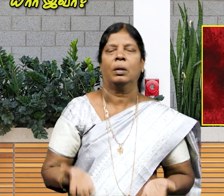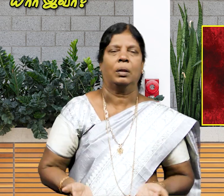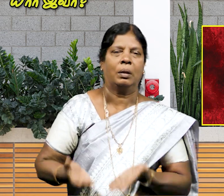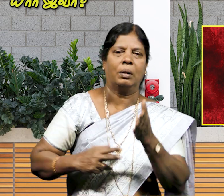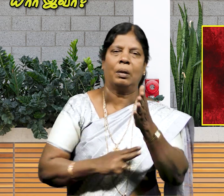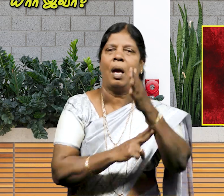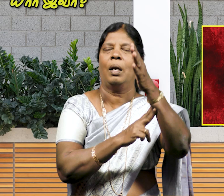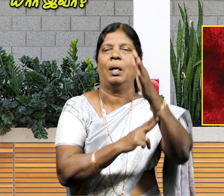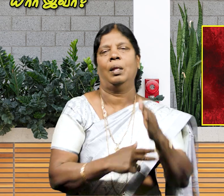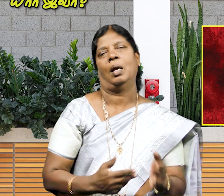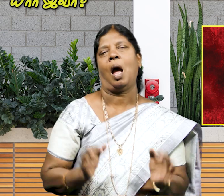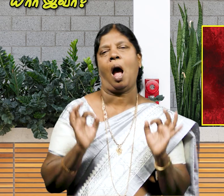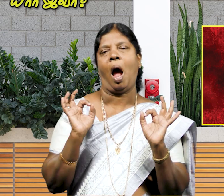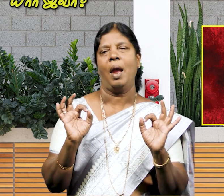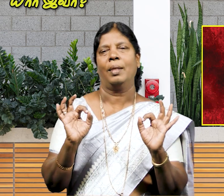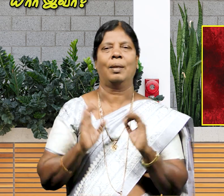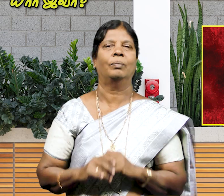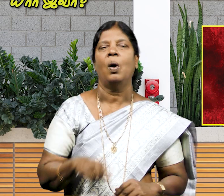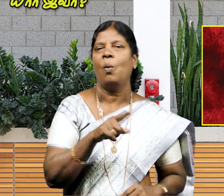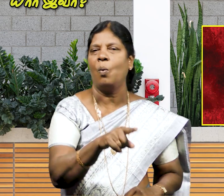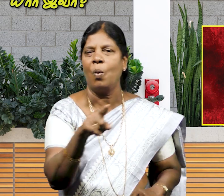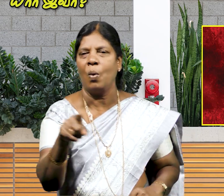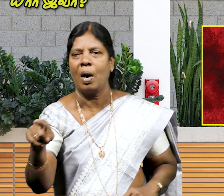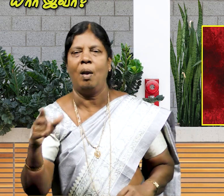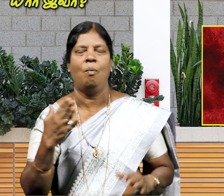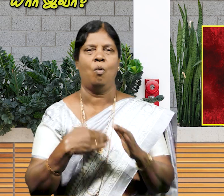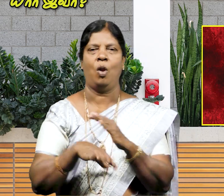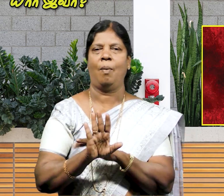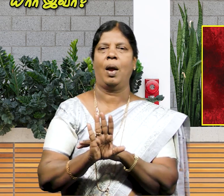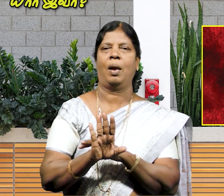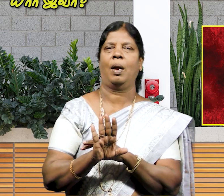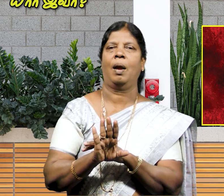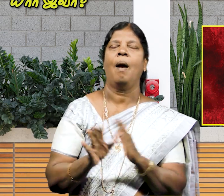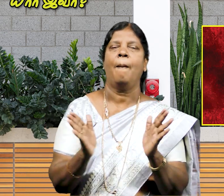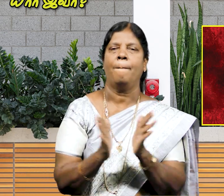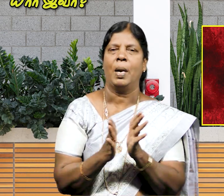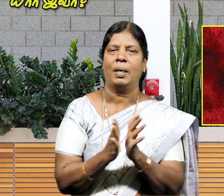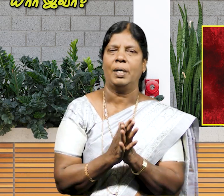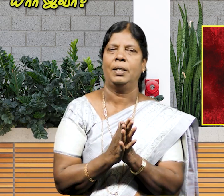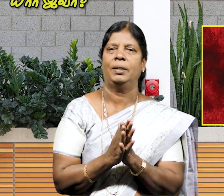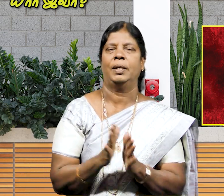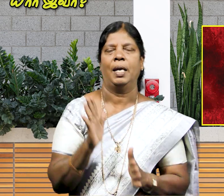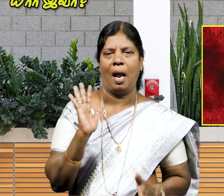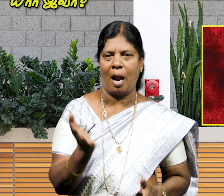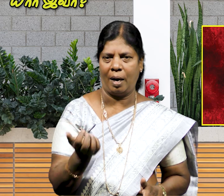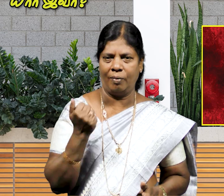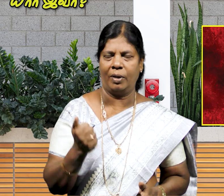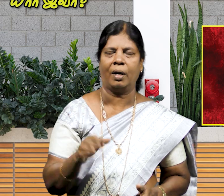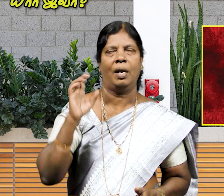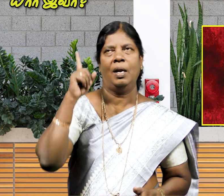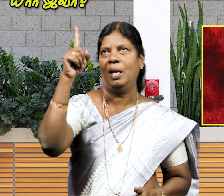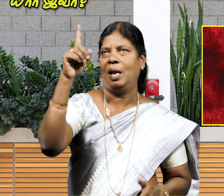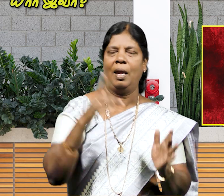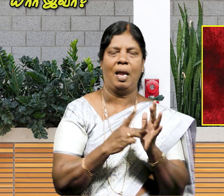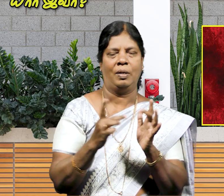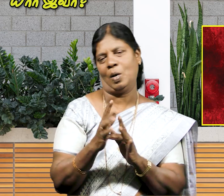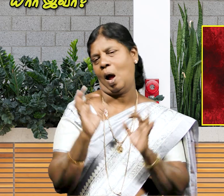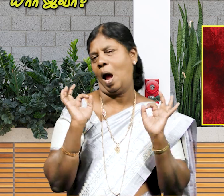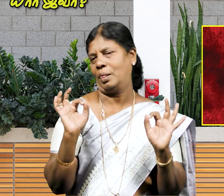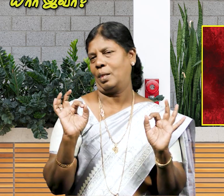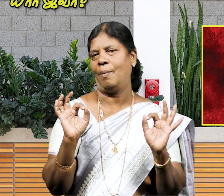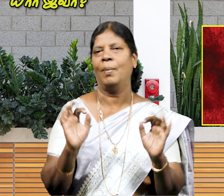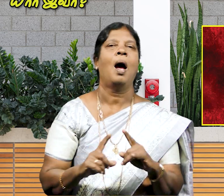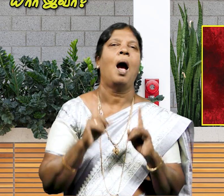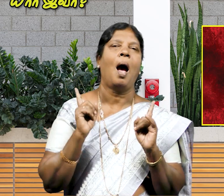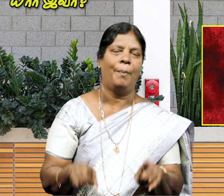தாங்குவதற்கு அவர் ஆயத்தமா இருக்கிறார். உங்கள் நிமித்தமாக மகிழ்ச்சி அடைவதற்கு அவர் ஆயத்தமா